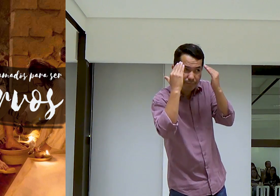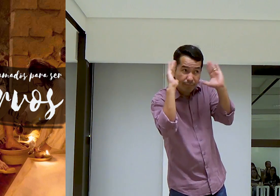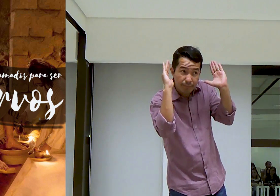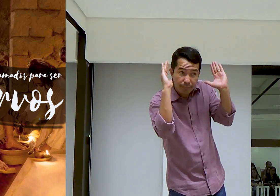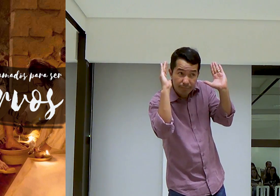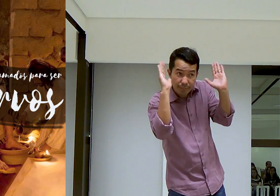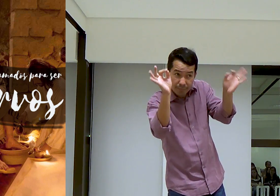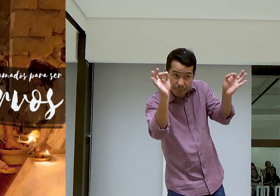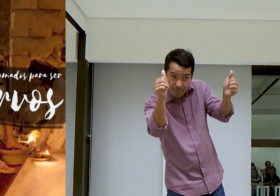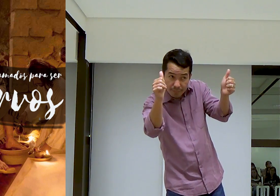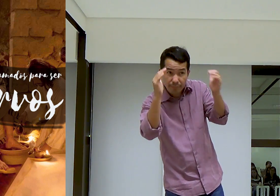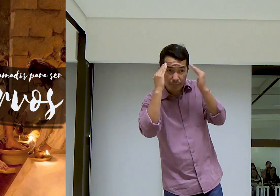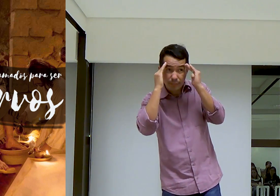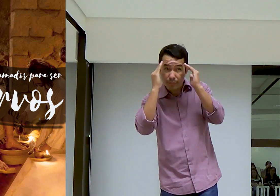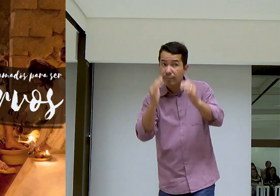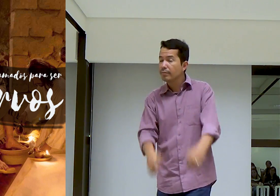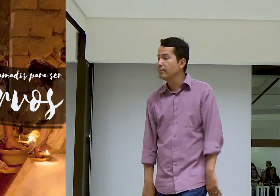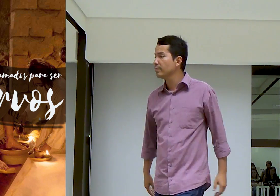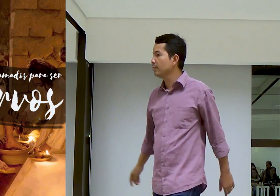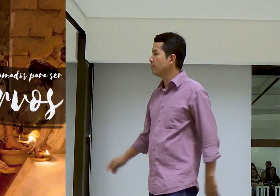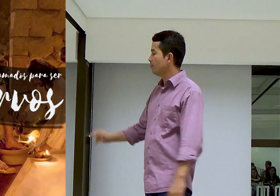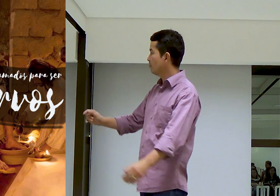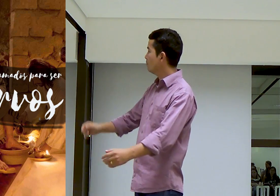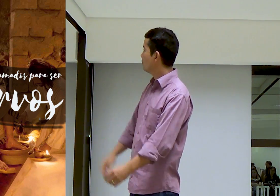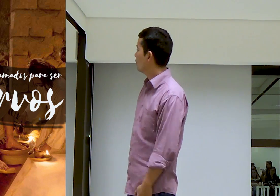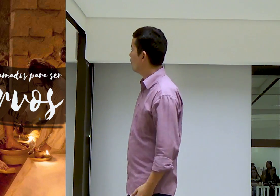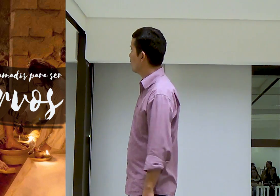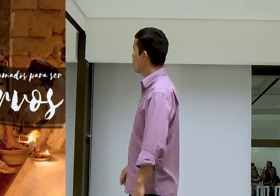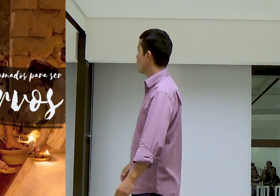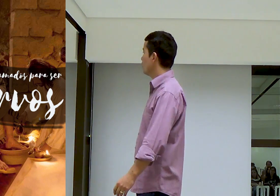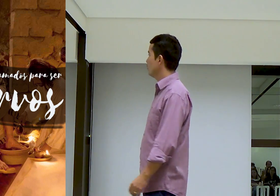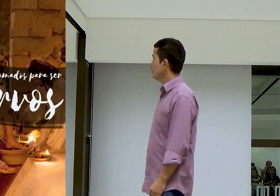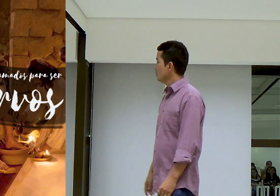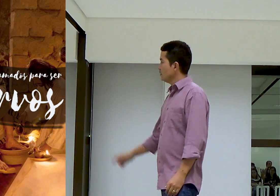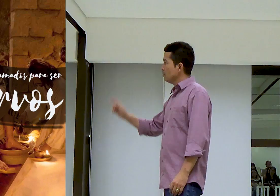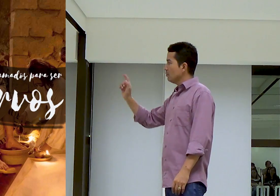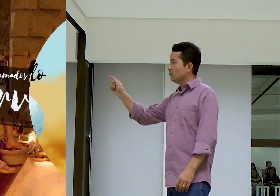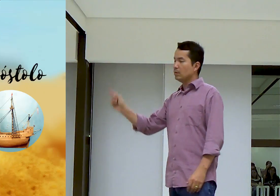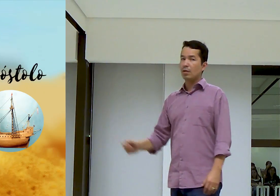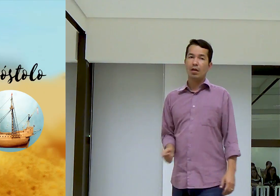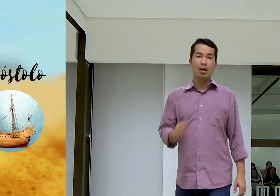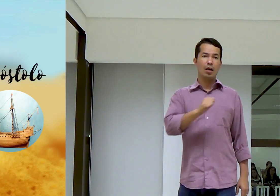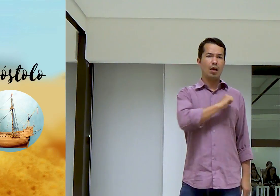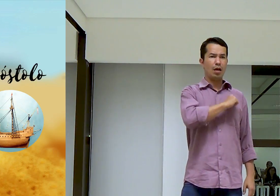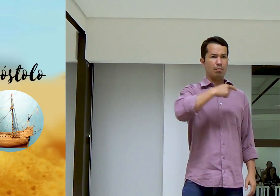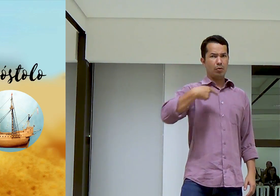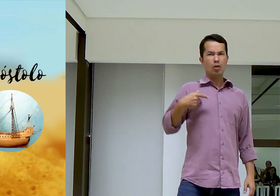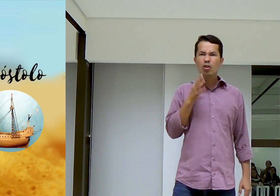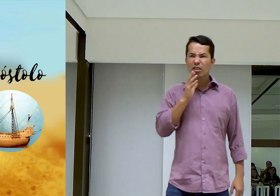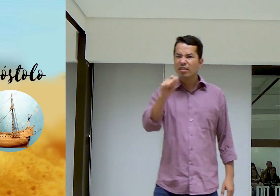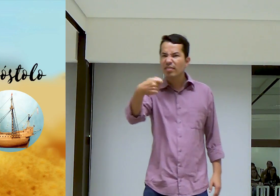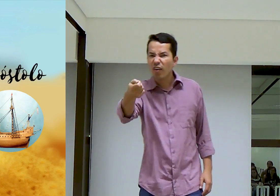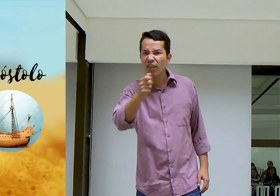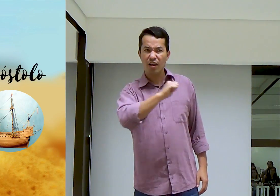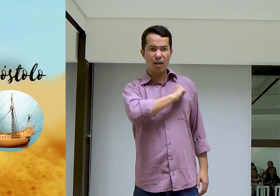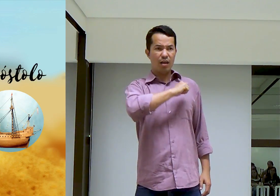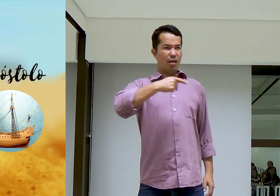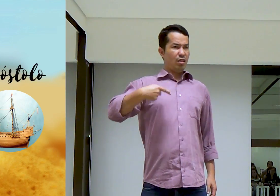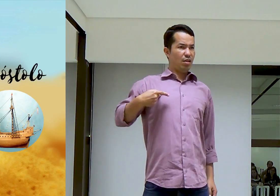servir. Entende? Consegue? Pode passar. Então, essa palavra, sabe esse